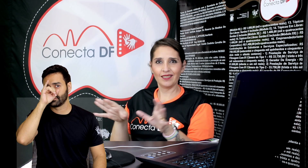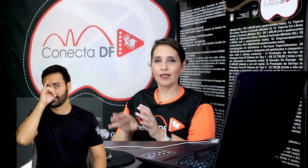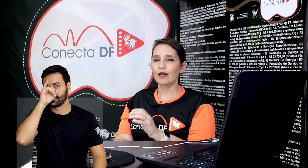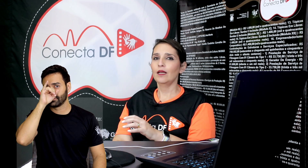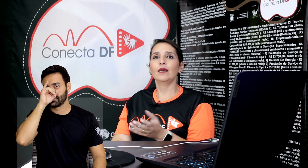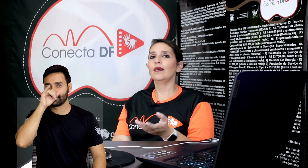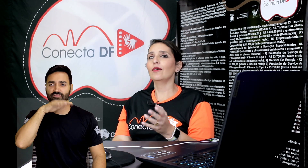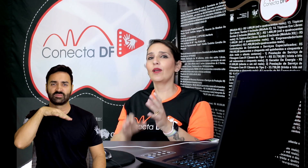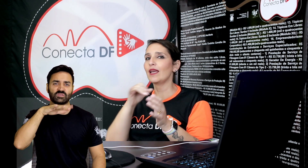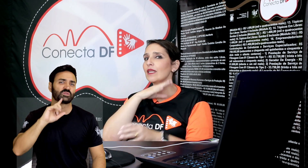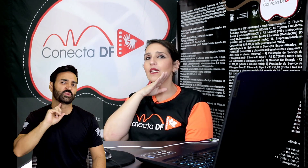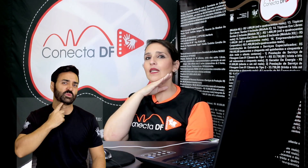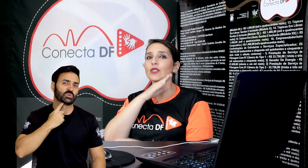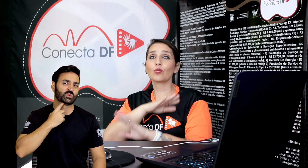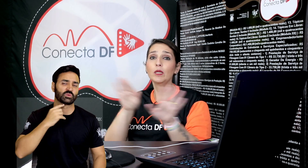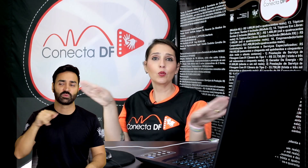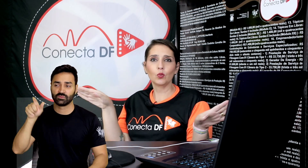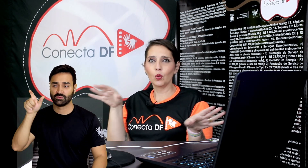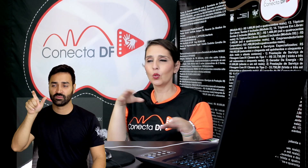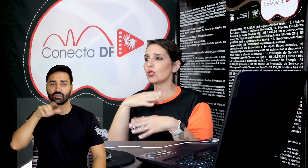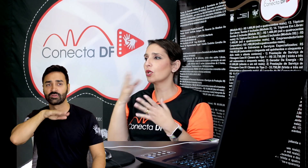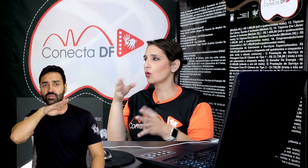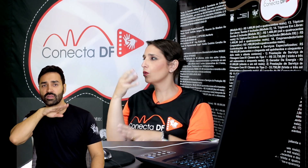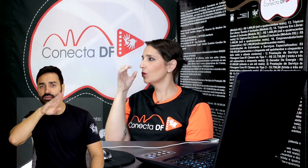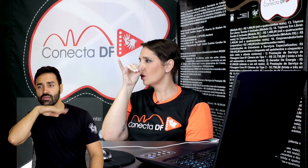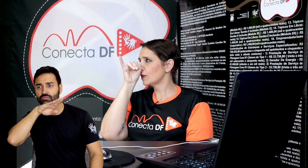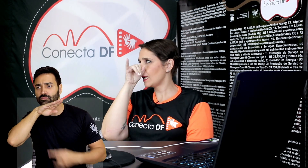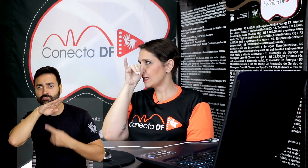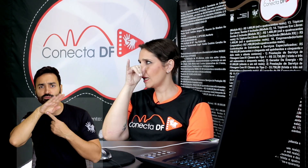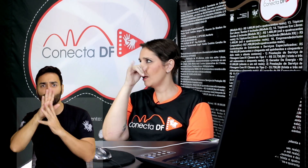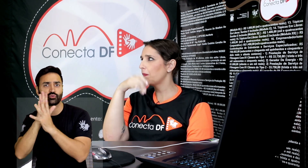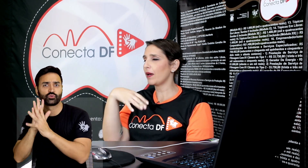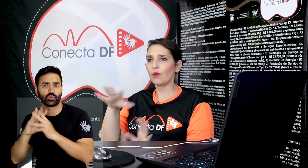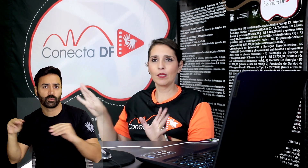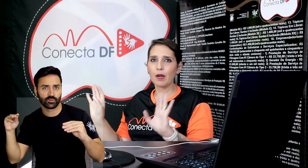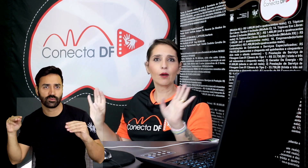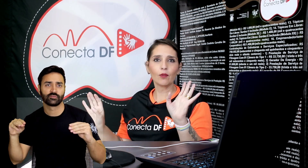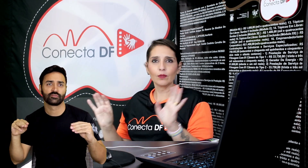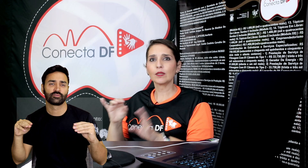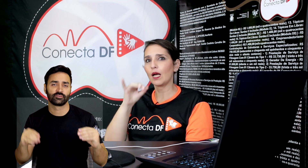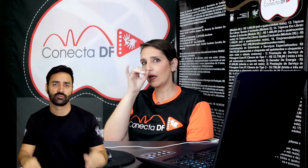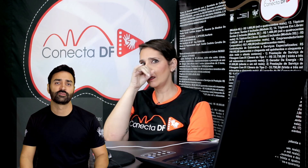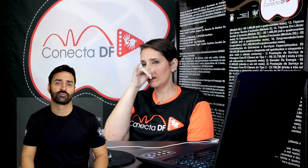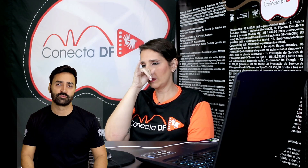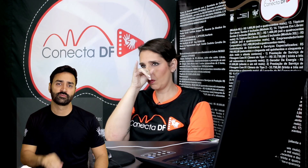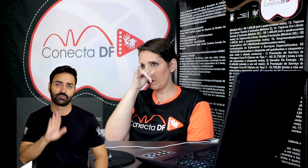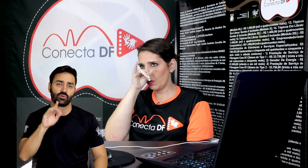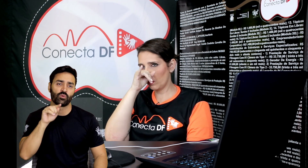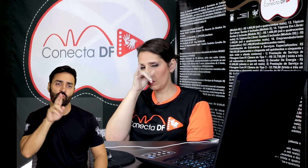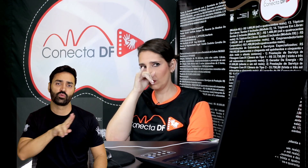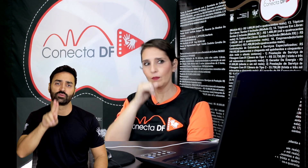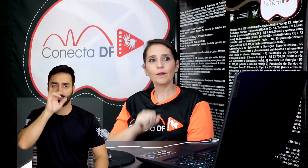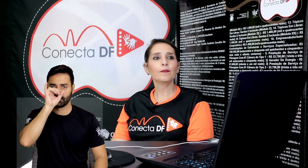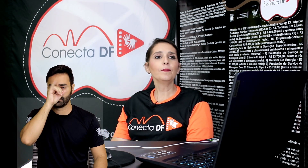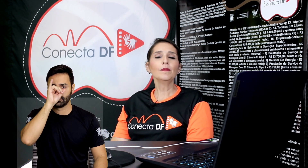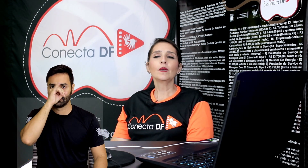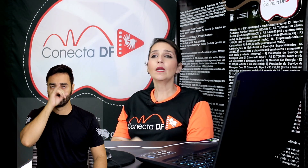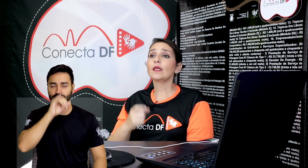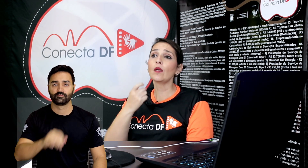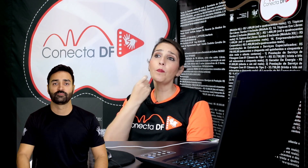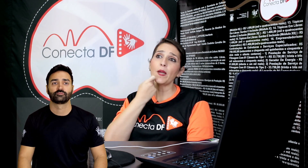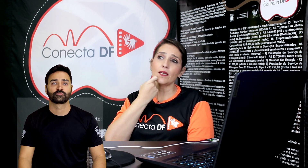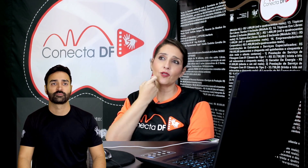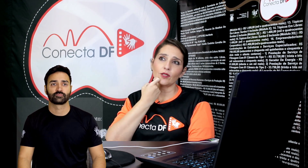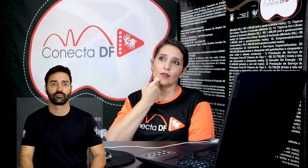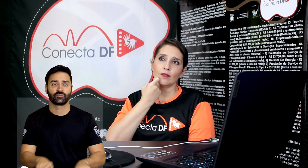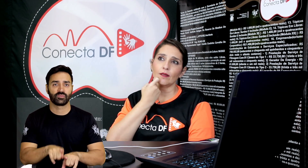sujeira. E esse aqui sumiu. Hoje em dia todo mundo usa esse aqui para o animal, tá? Então, porco. E